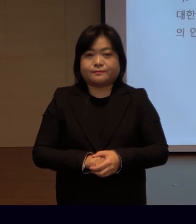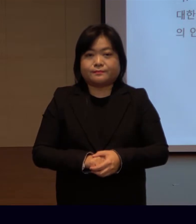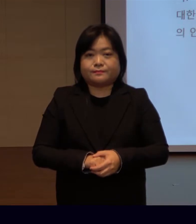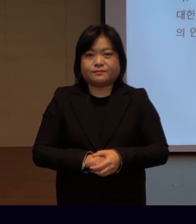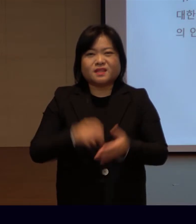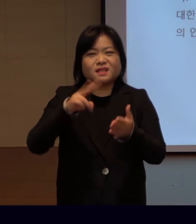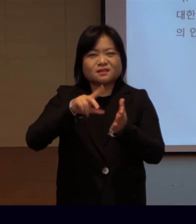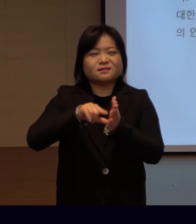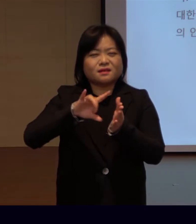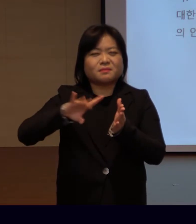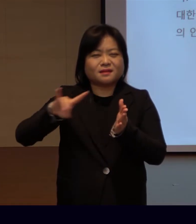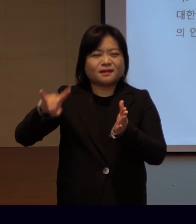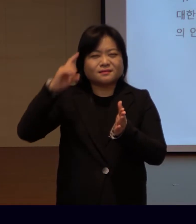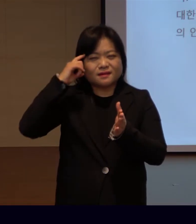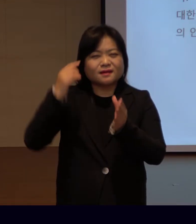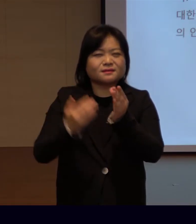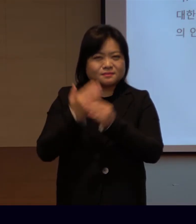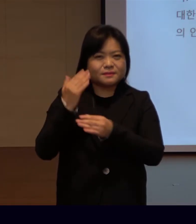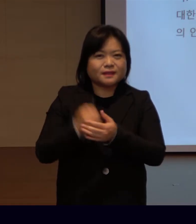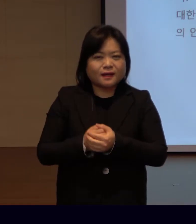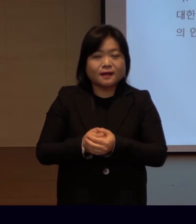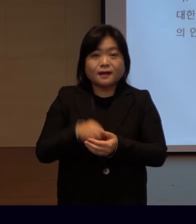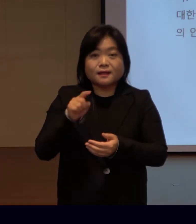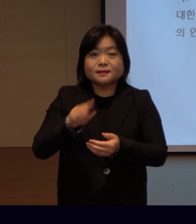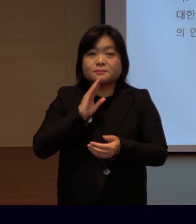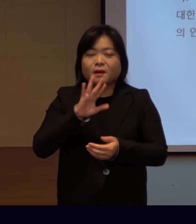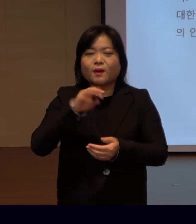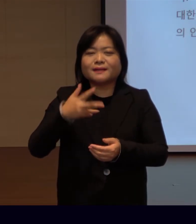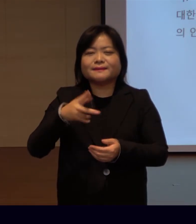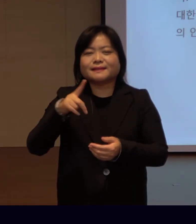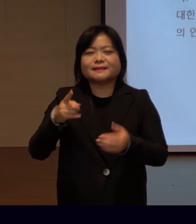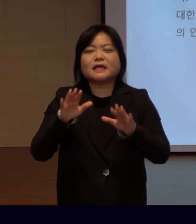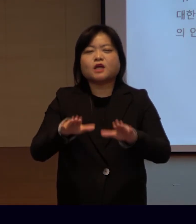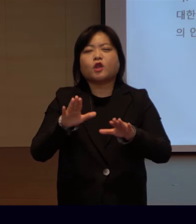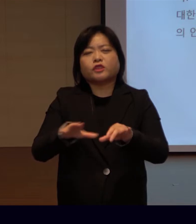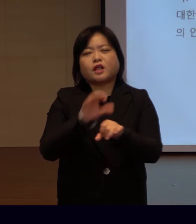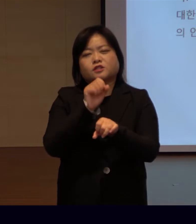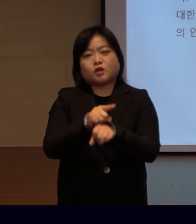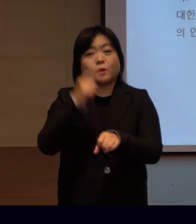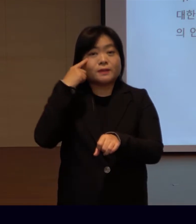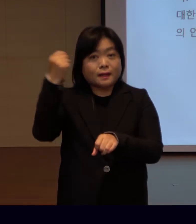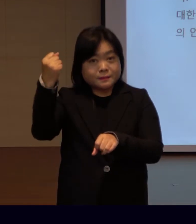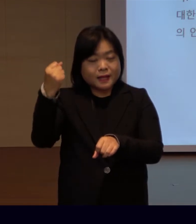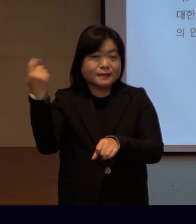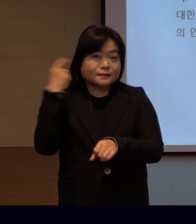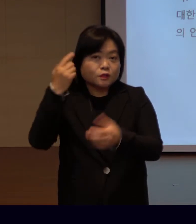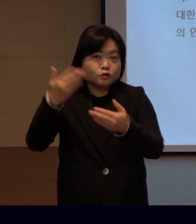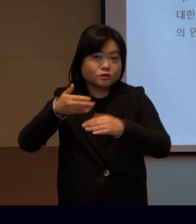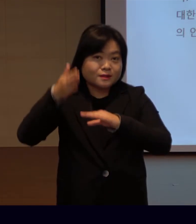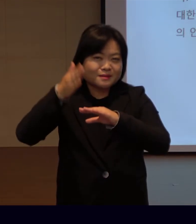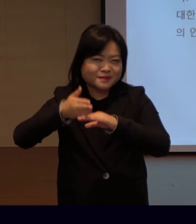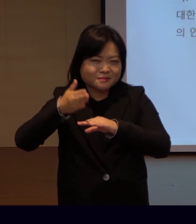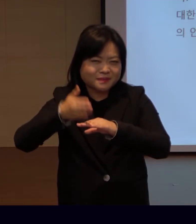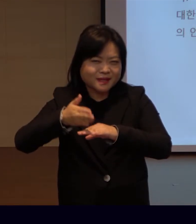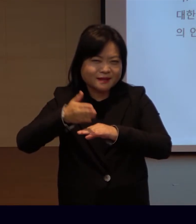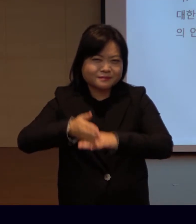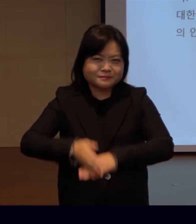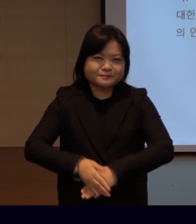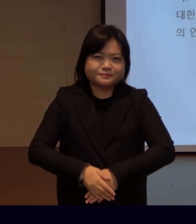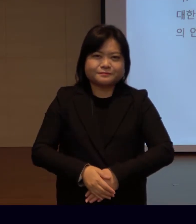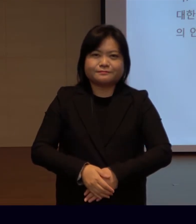때마다 많이 합니다. 그것이 바로 발자크의 현대성이라고 생각합니다. 들어주셔서 감사합니다.